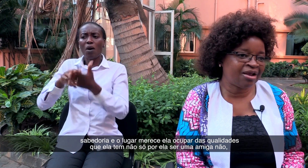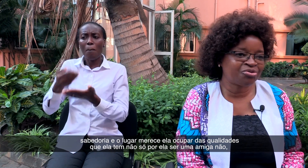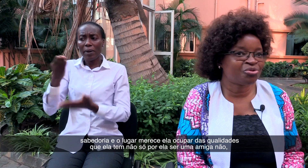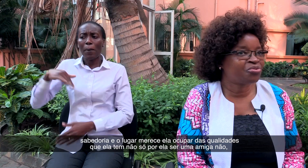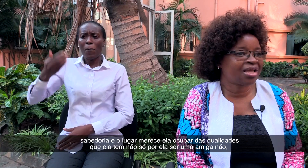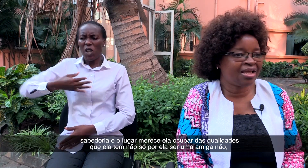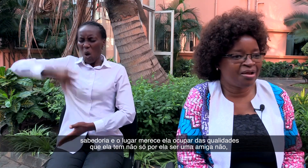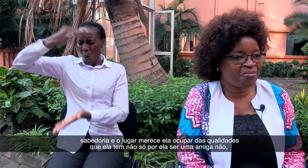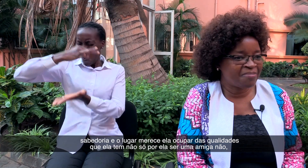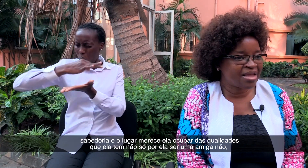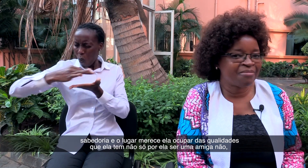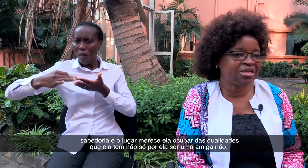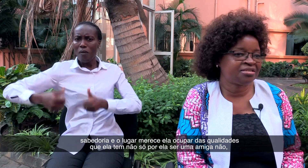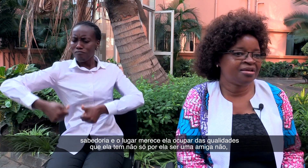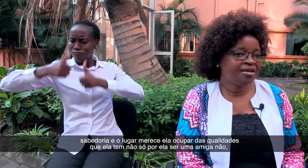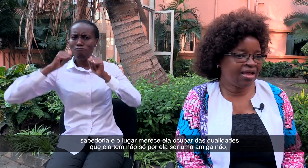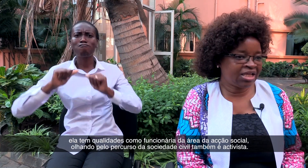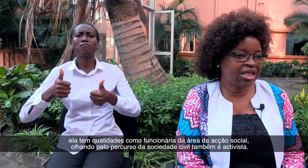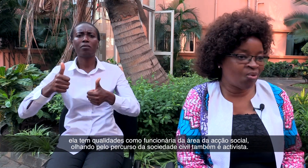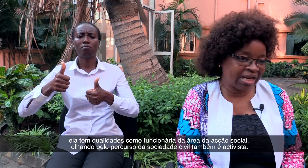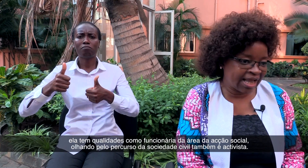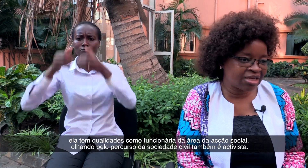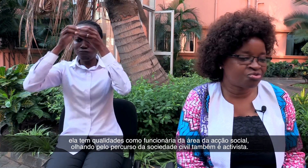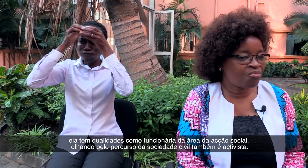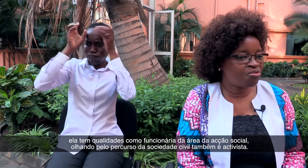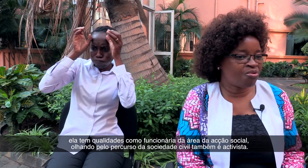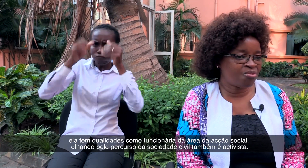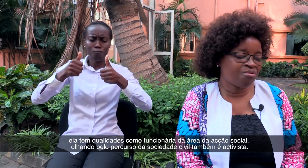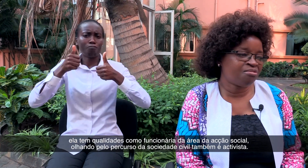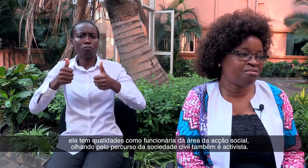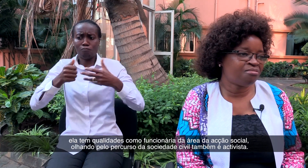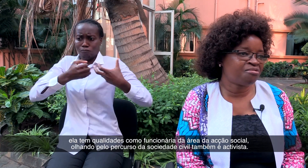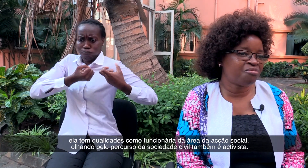ela tem, não só porque é uma amiga, mas ela tem qualidades como